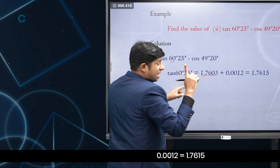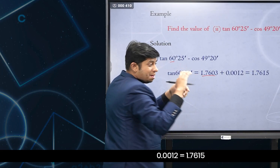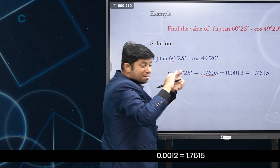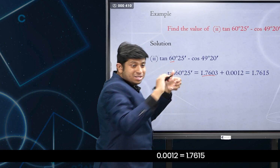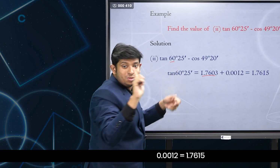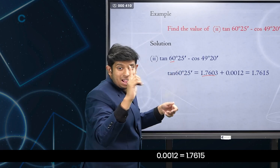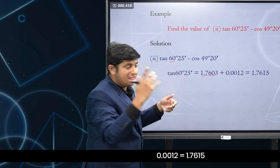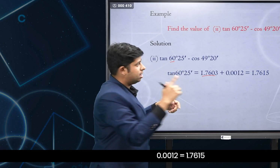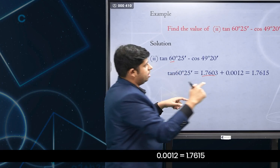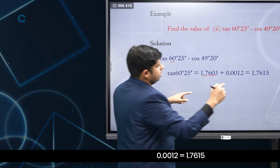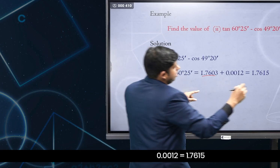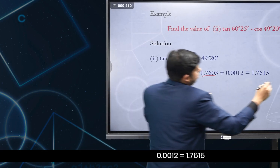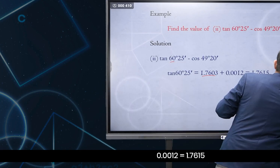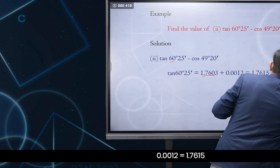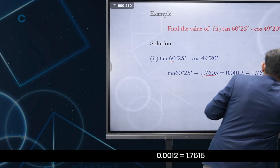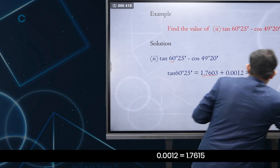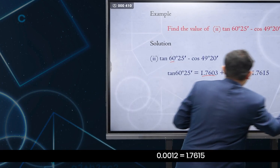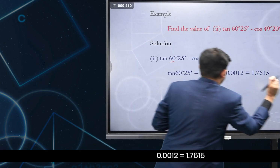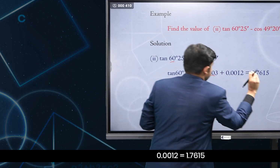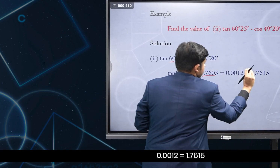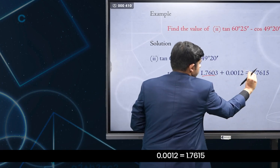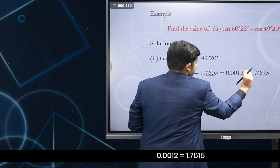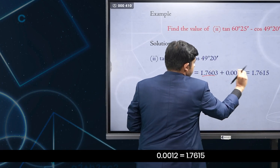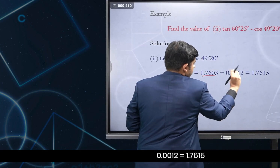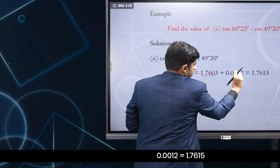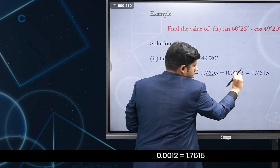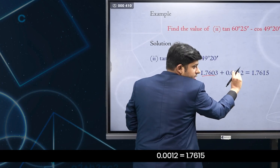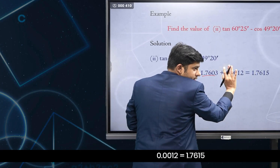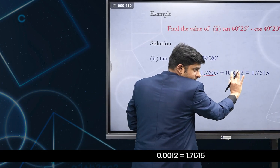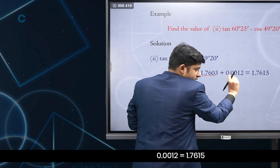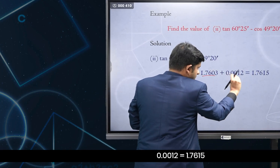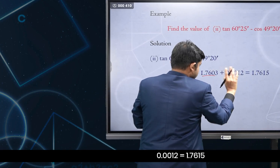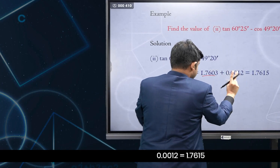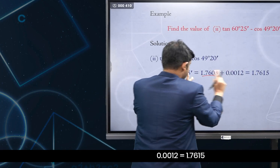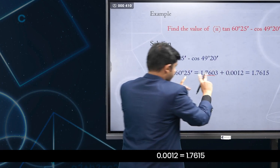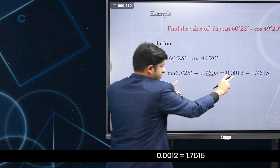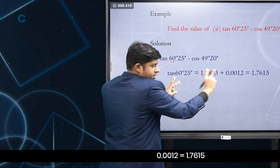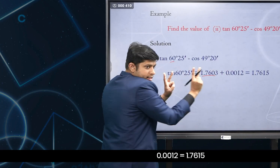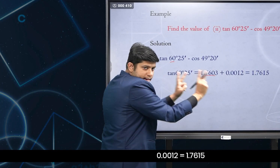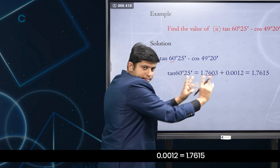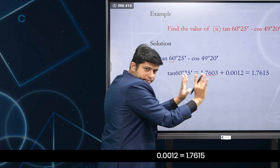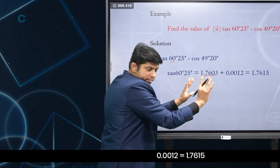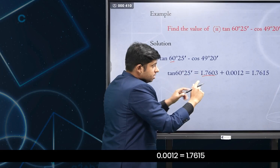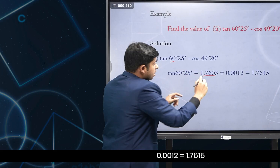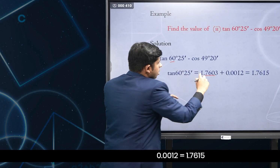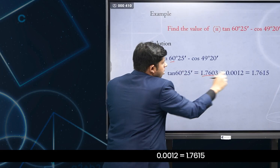जीरो पॉइंट 0012 इज इक्वल 1.7615